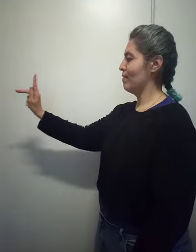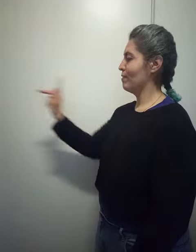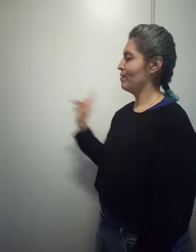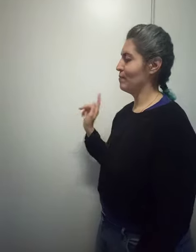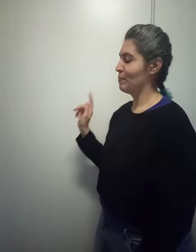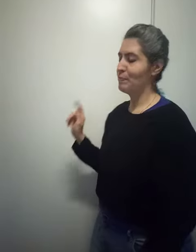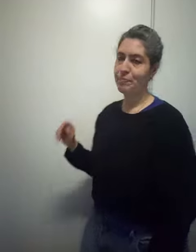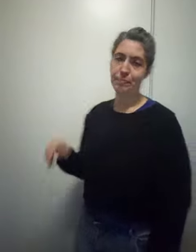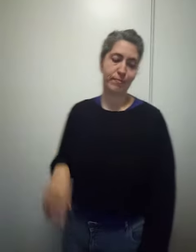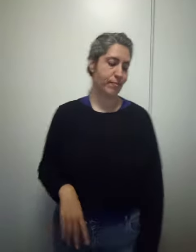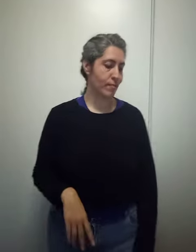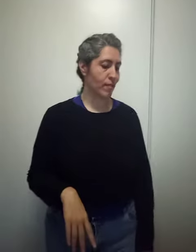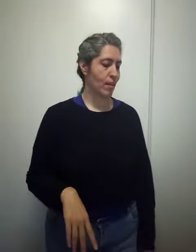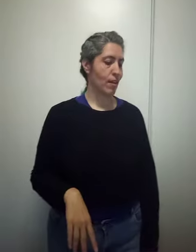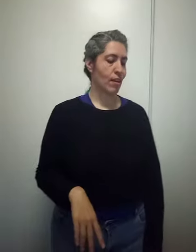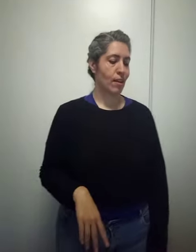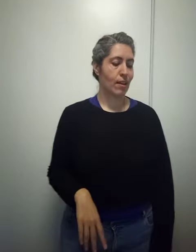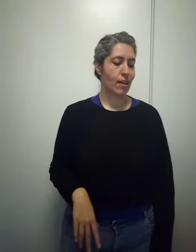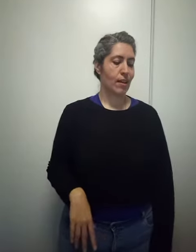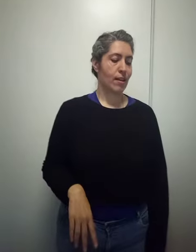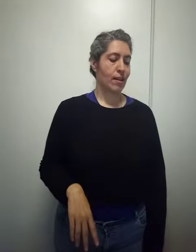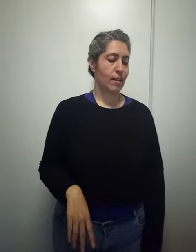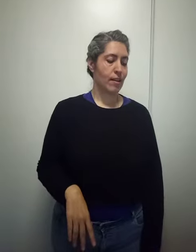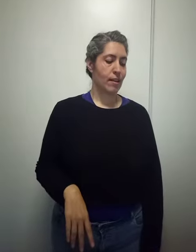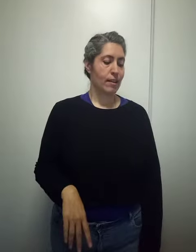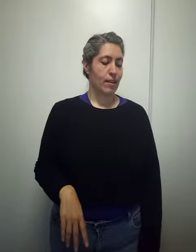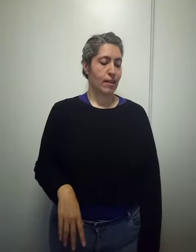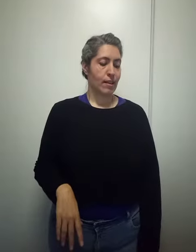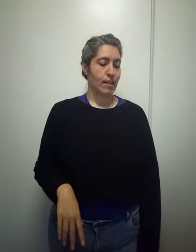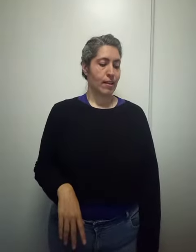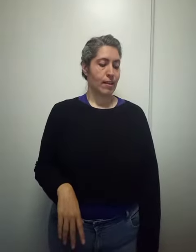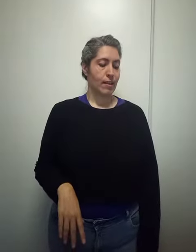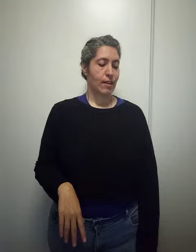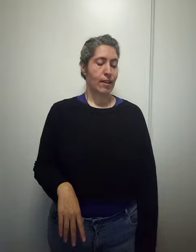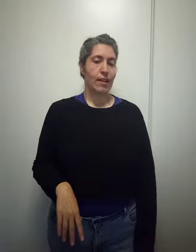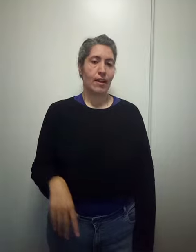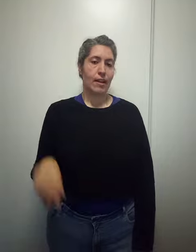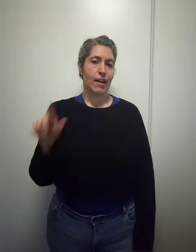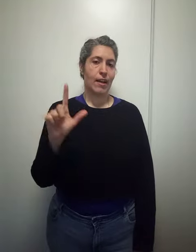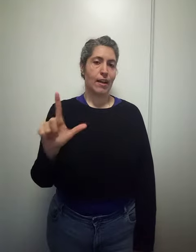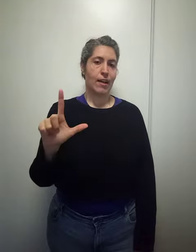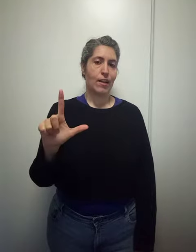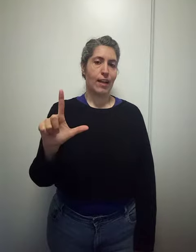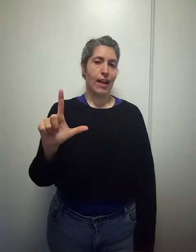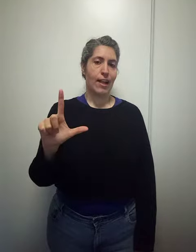elle